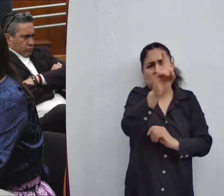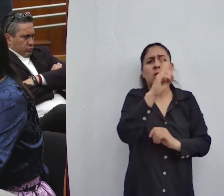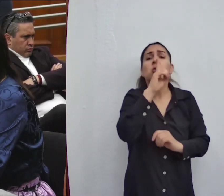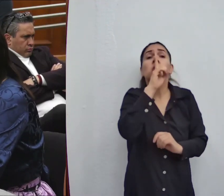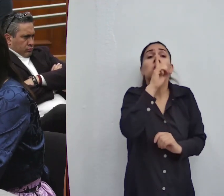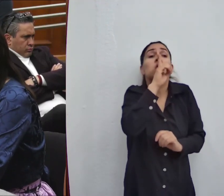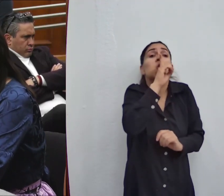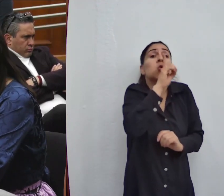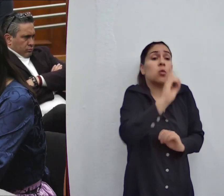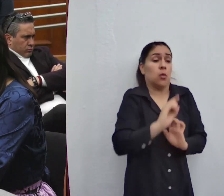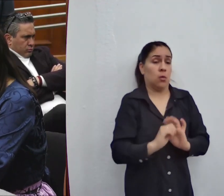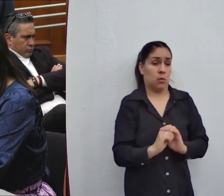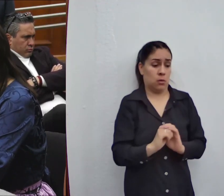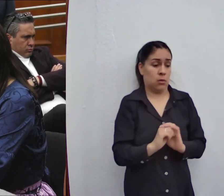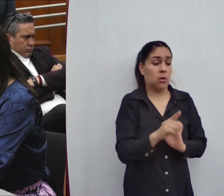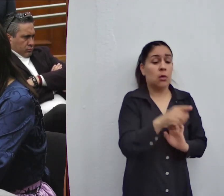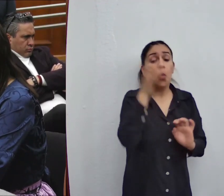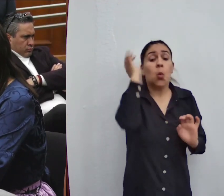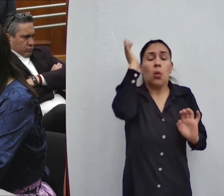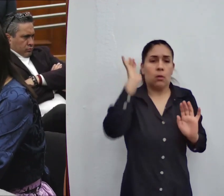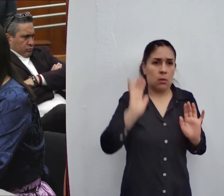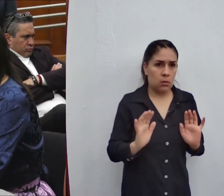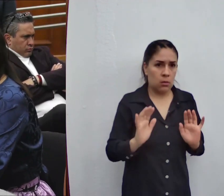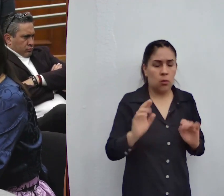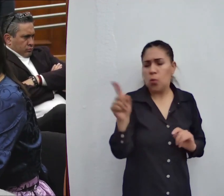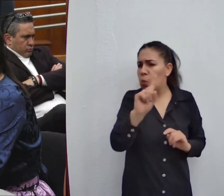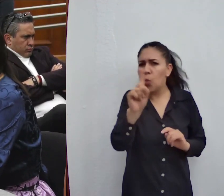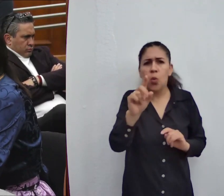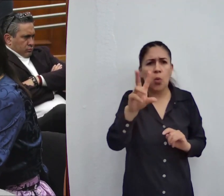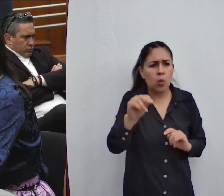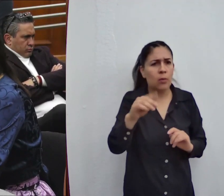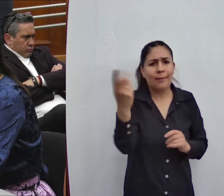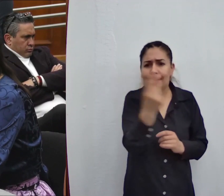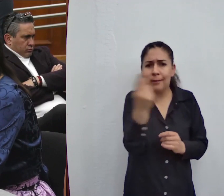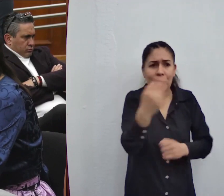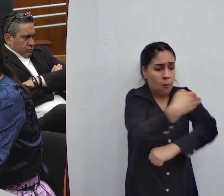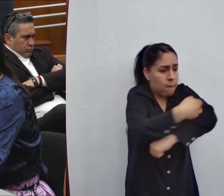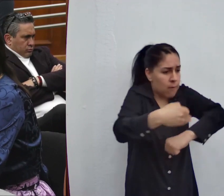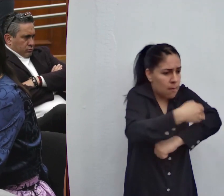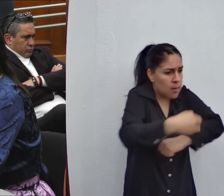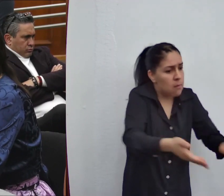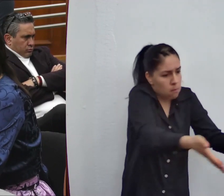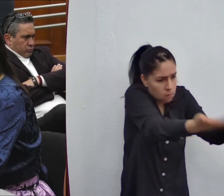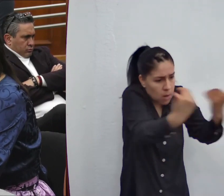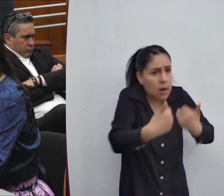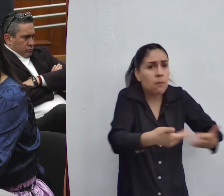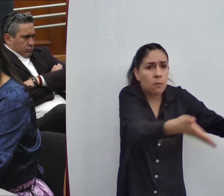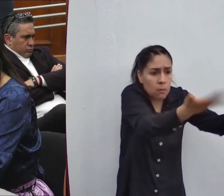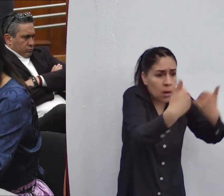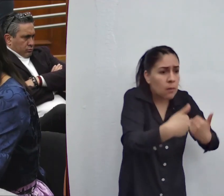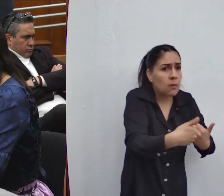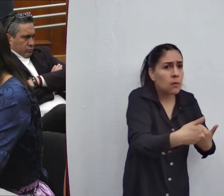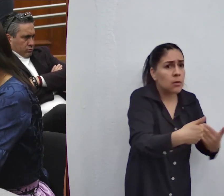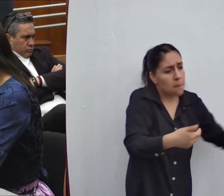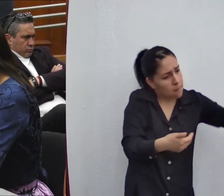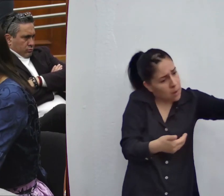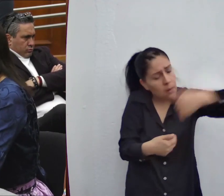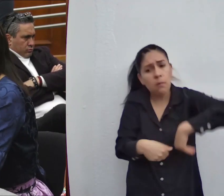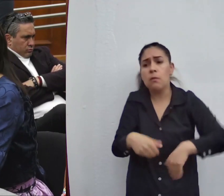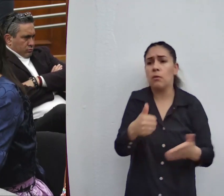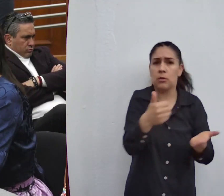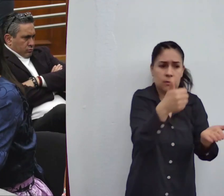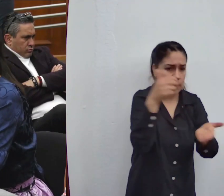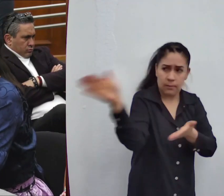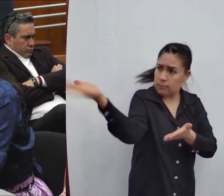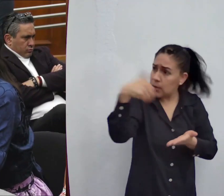cuántas personas estamos contando que necesitan ayuda, porque son las que más necesitan ayuda? Aquí estamos, yo soy portavoz por